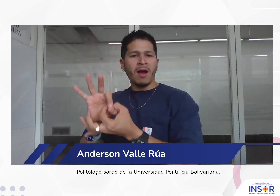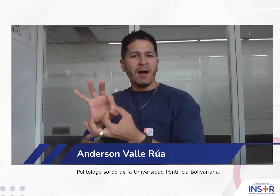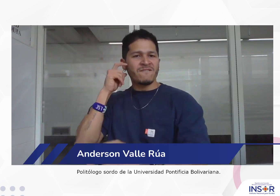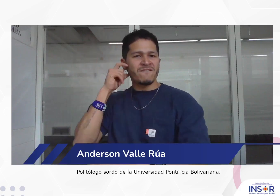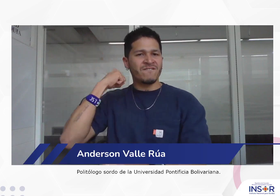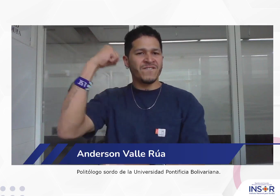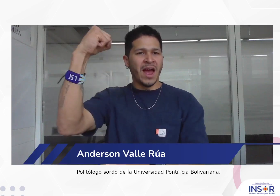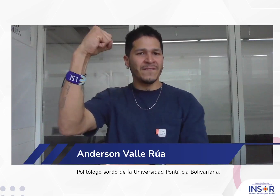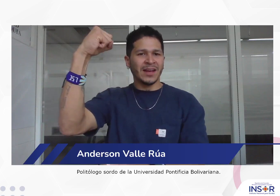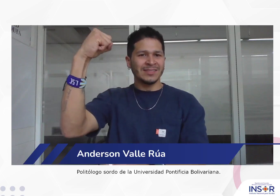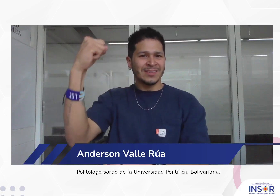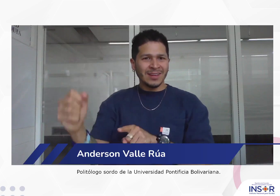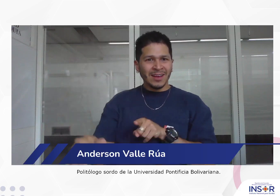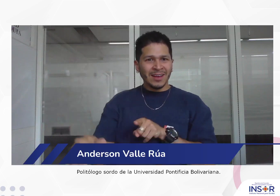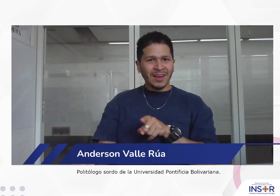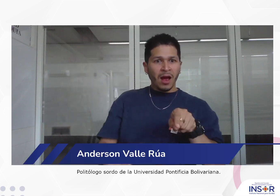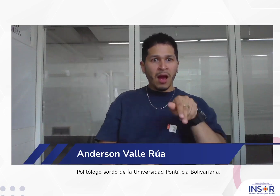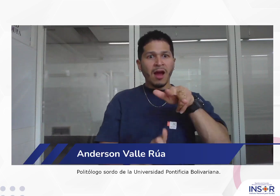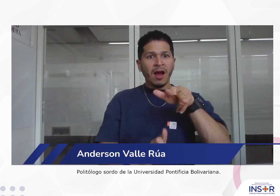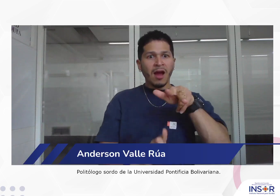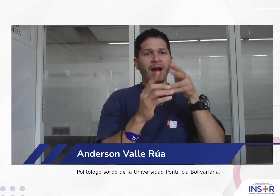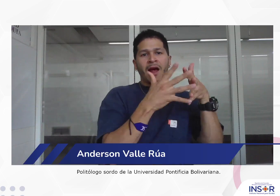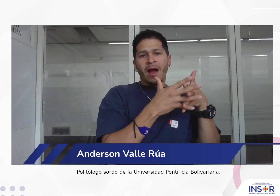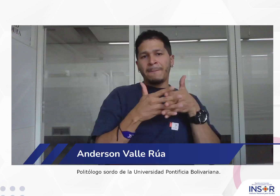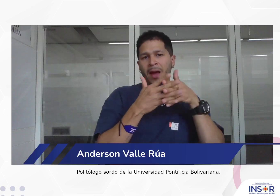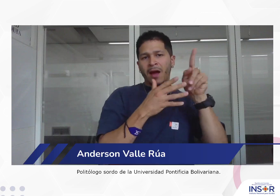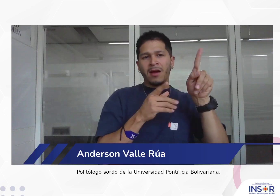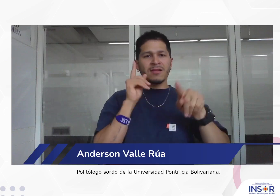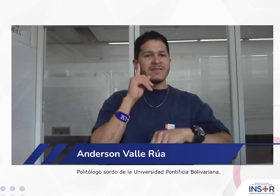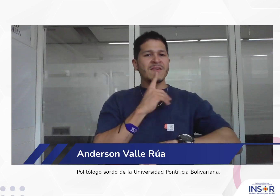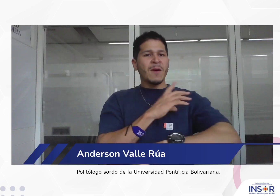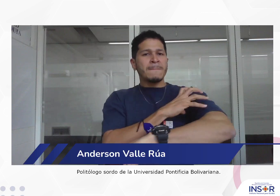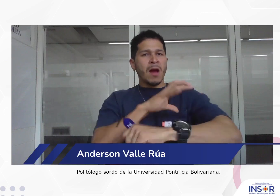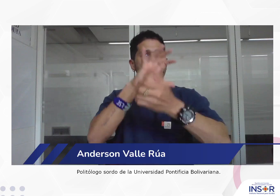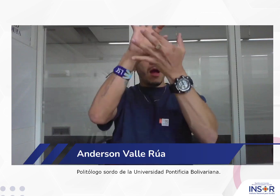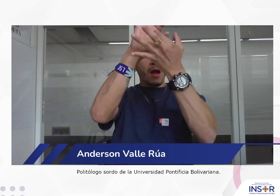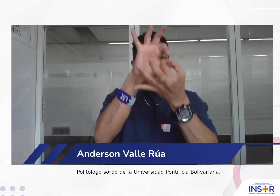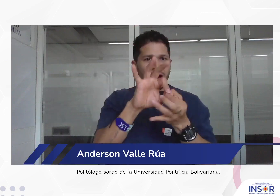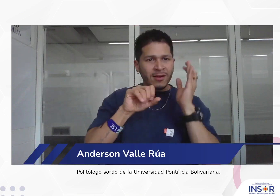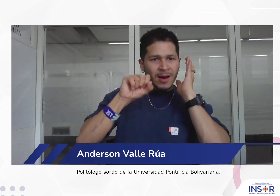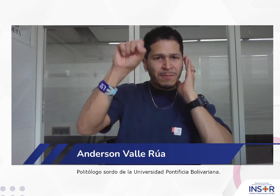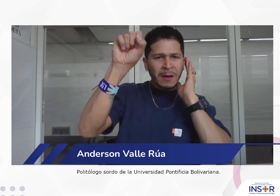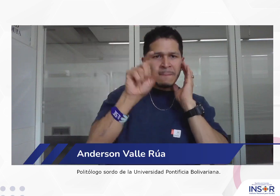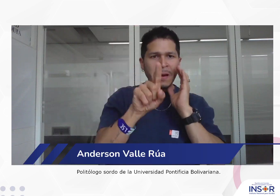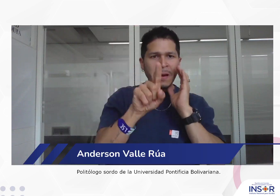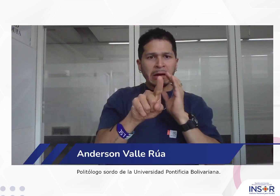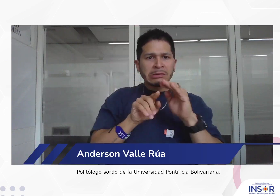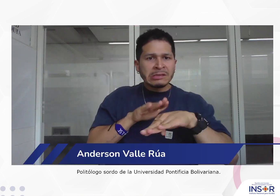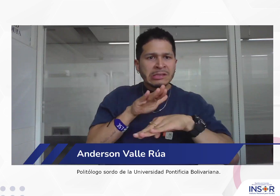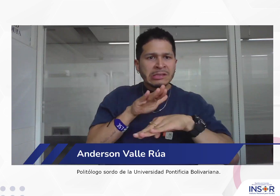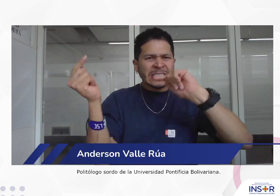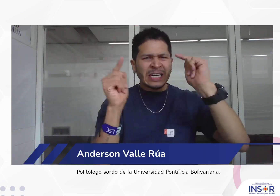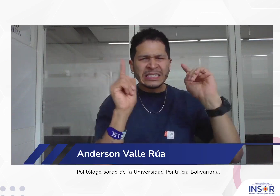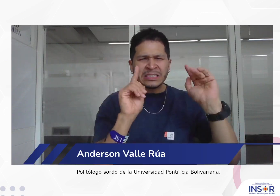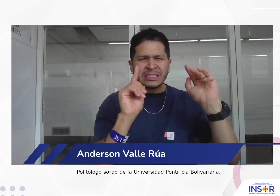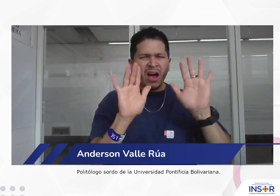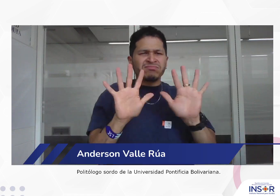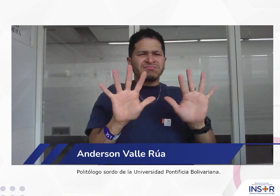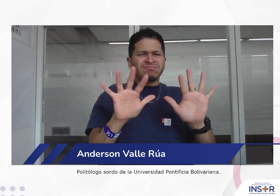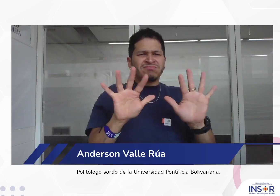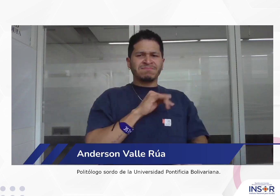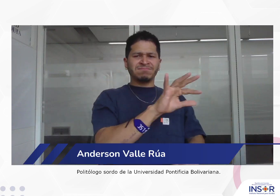con ese empoderamiento de las mujeres que pues se veía en el mundo, ¿no? Entonces en Estados Unidos se usaba esta